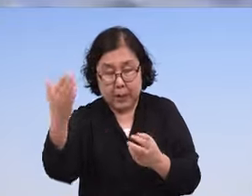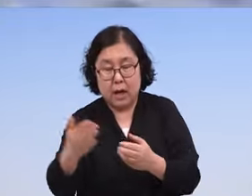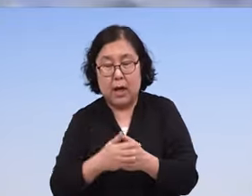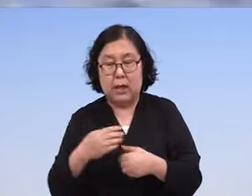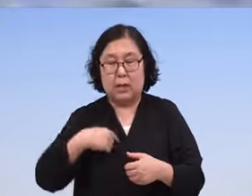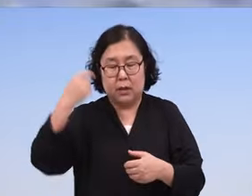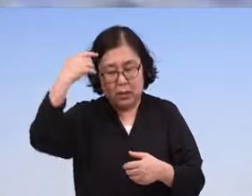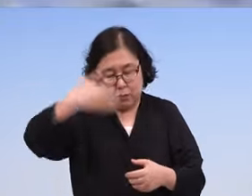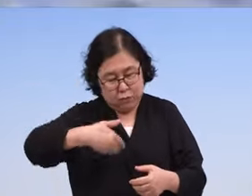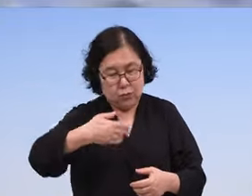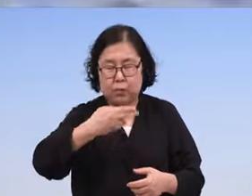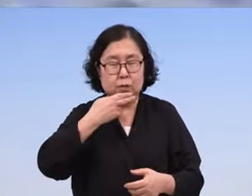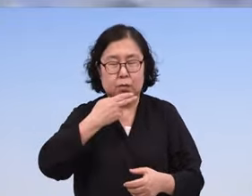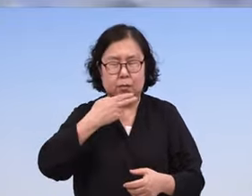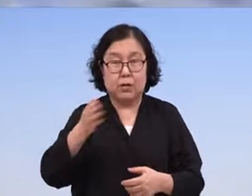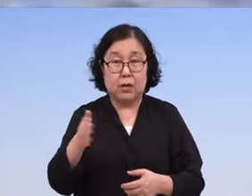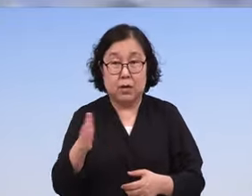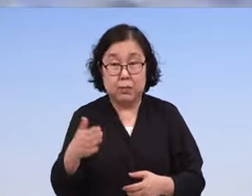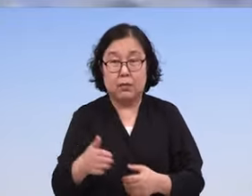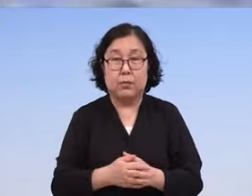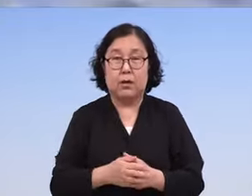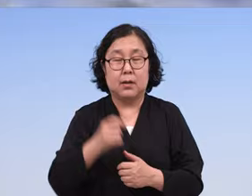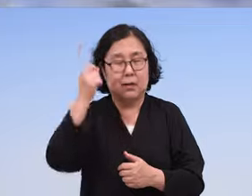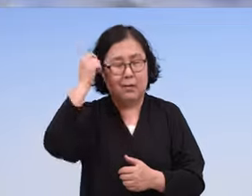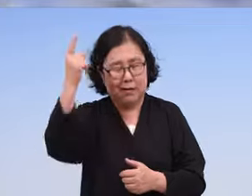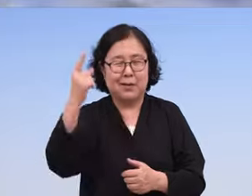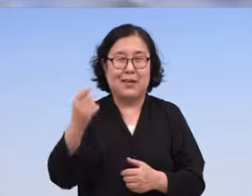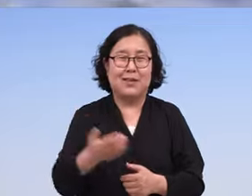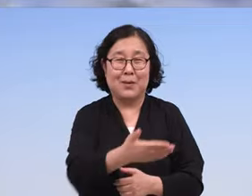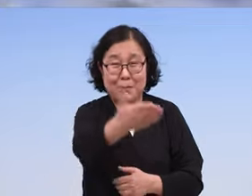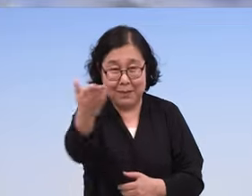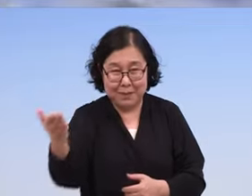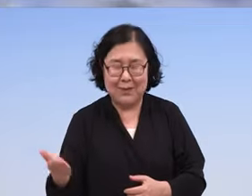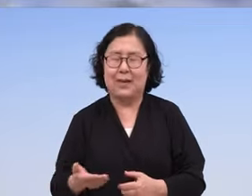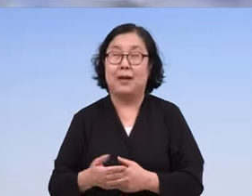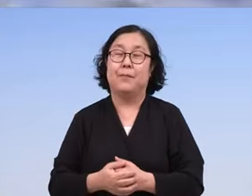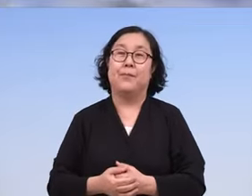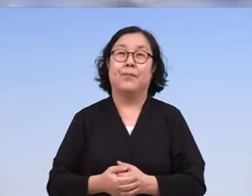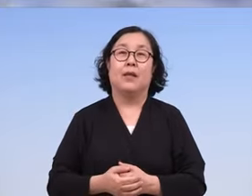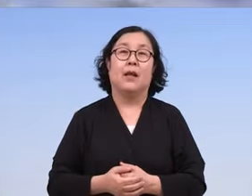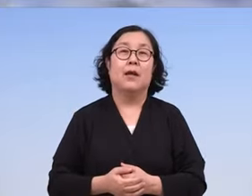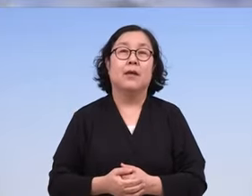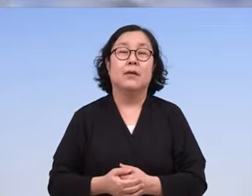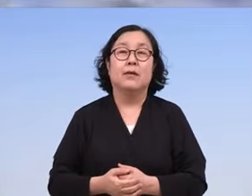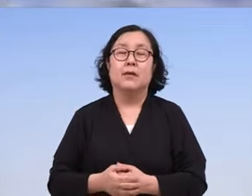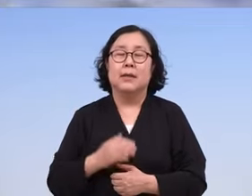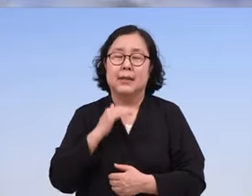거예요? 질문하는 분도 안 계셨거든요. 정말 대단한 분들이에요.